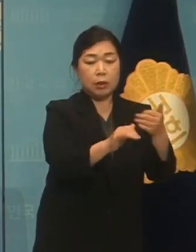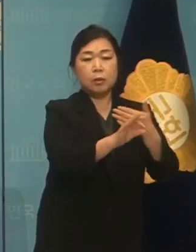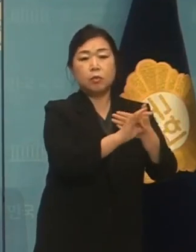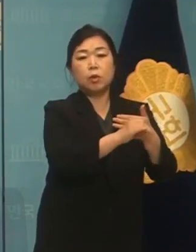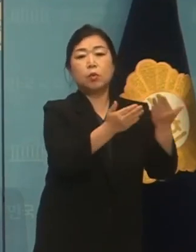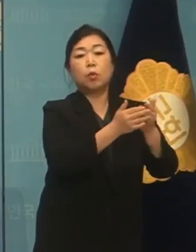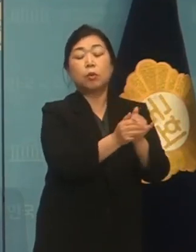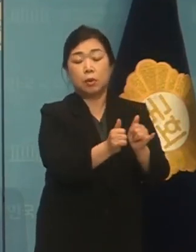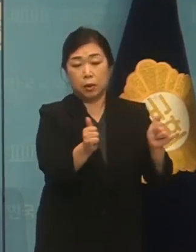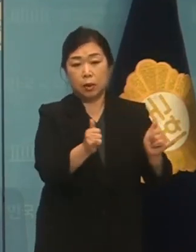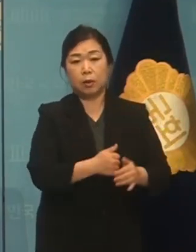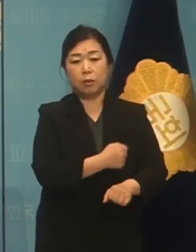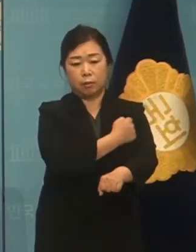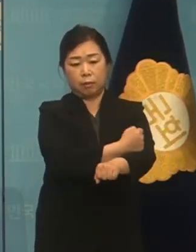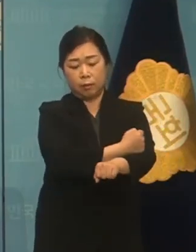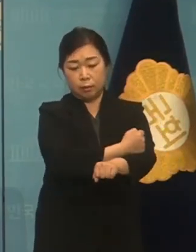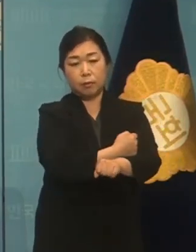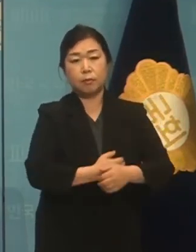몫이기도 했습니다.